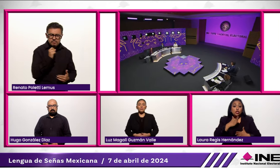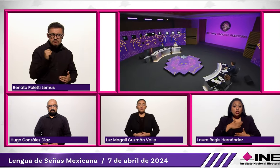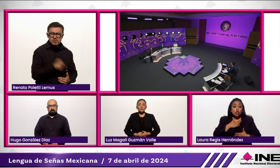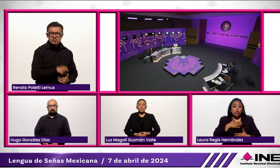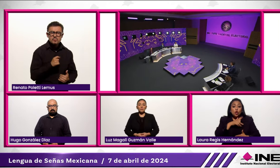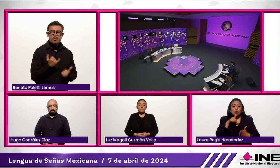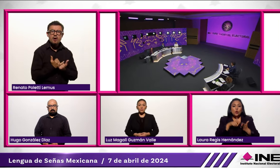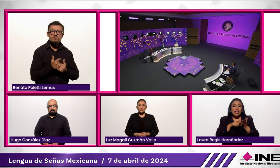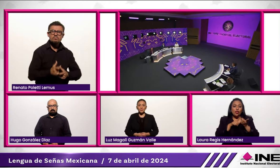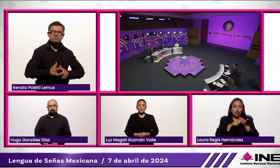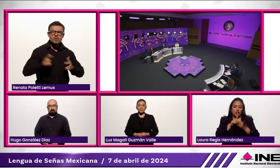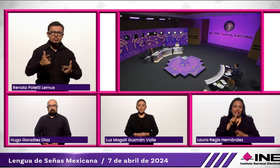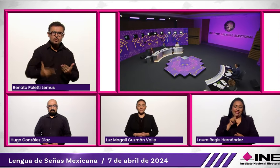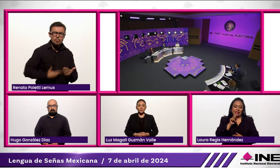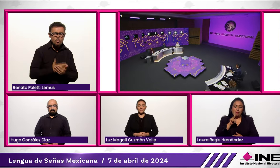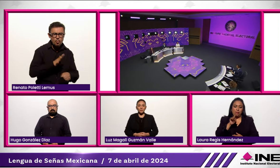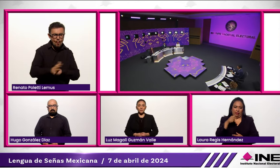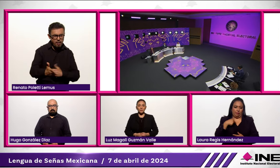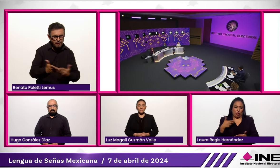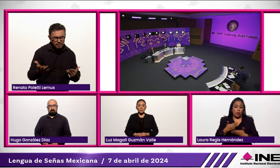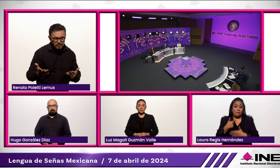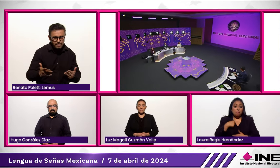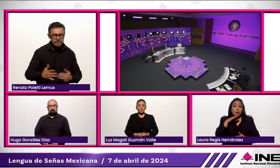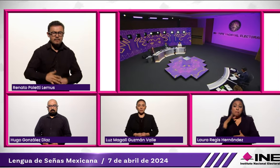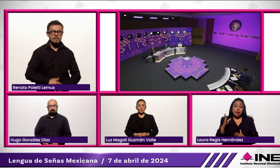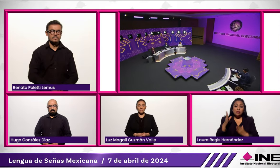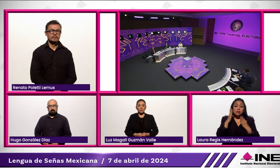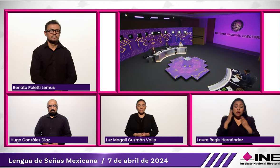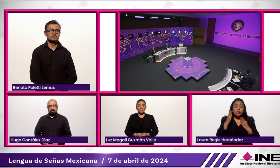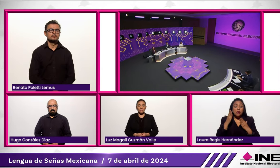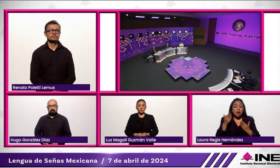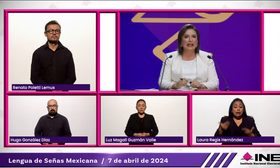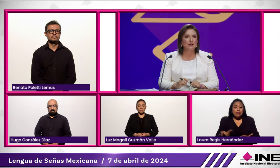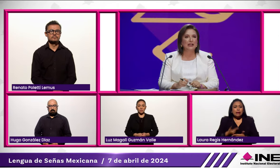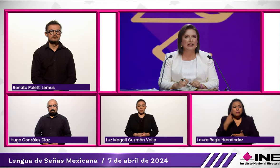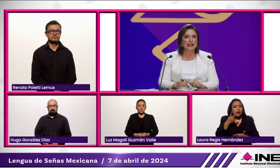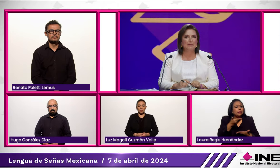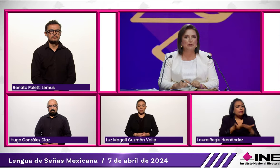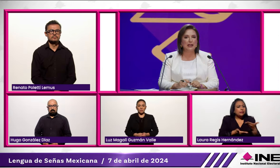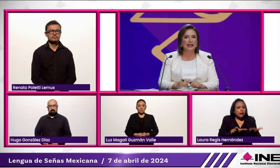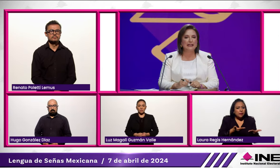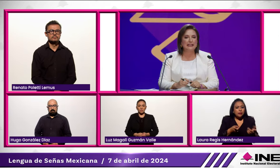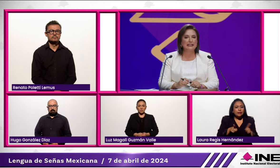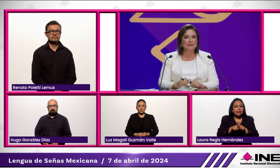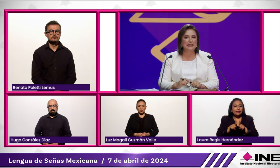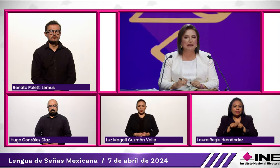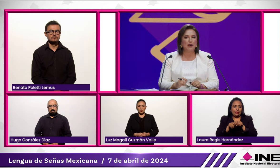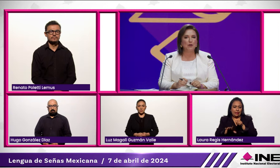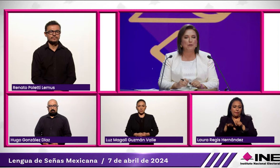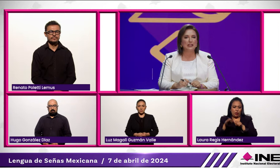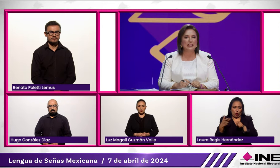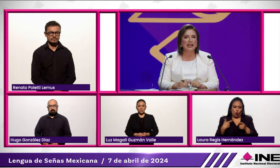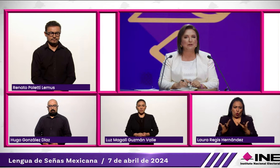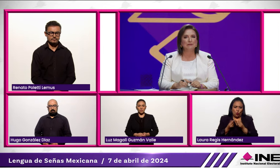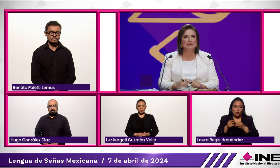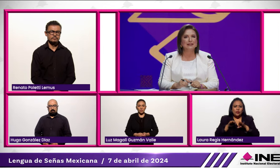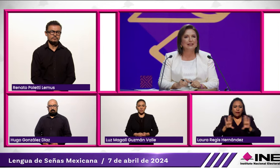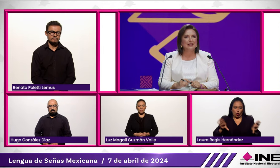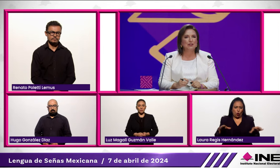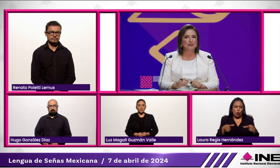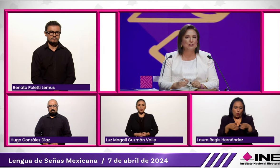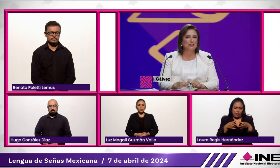de Tepatepec. Ahí mi madre me enseñó que nacemos para servir. Al lado de la tía Manuela inicié mi trabajo